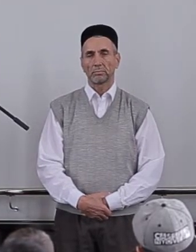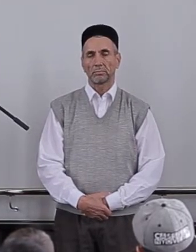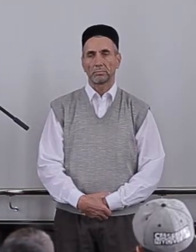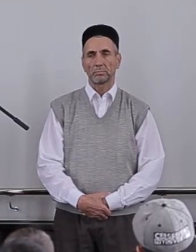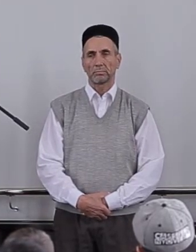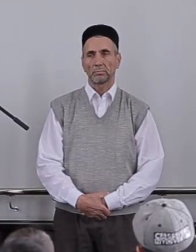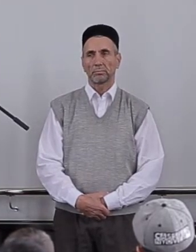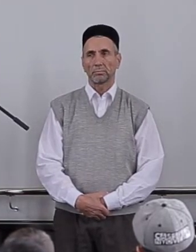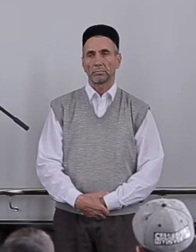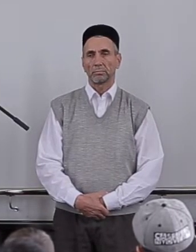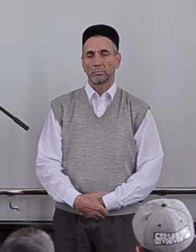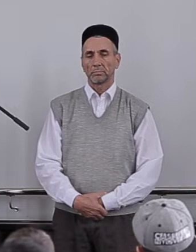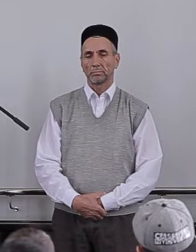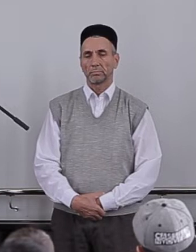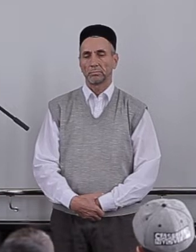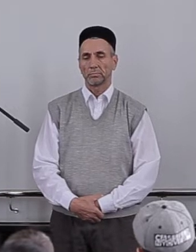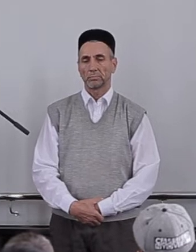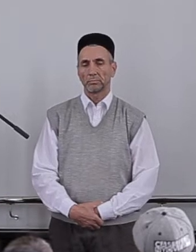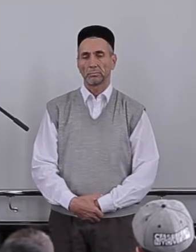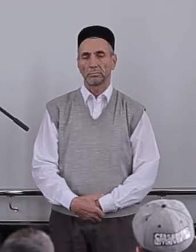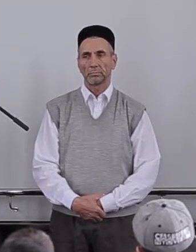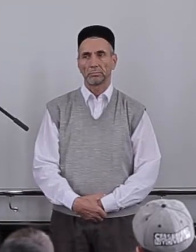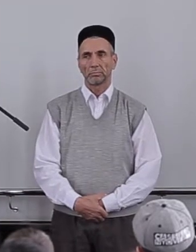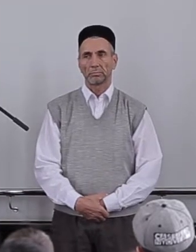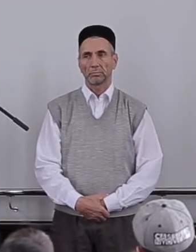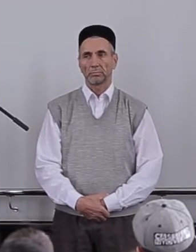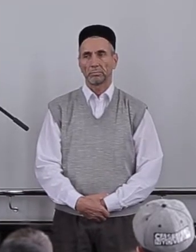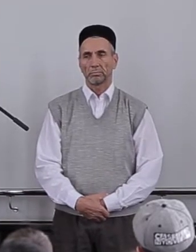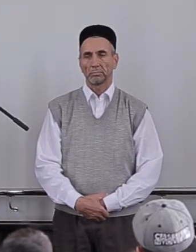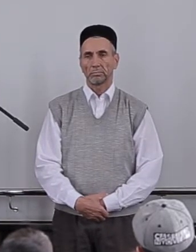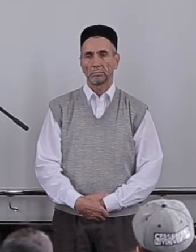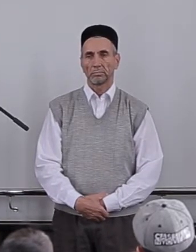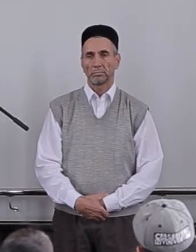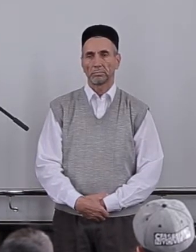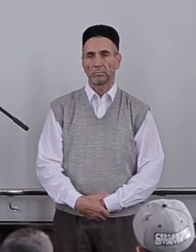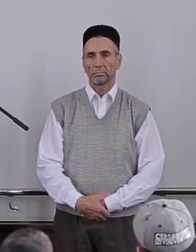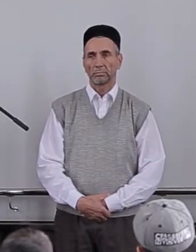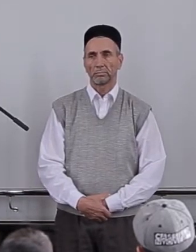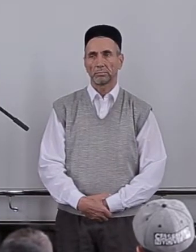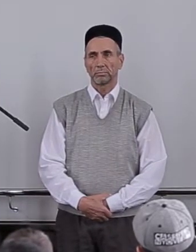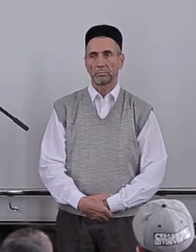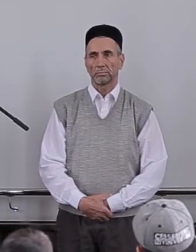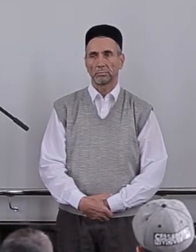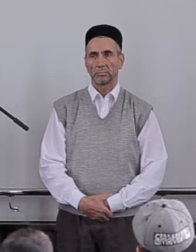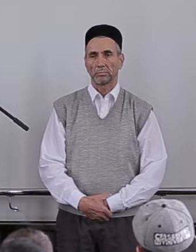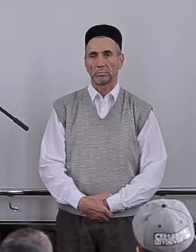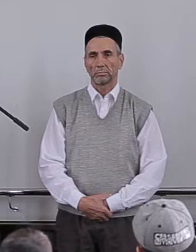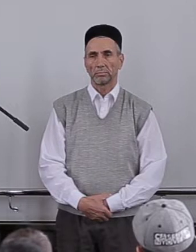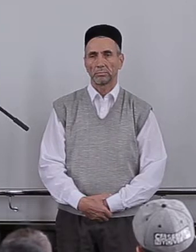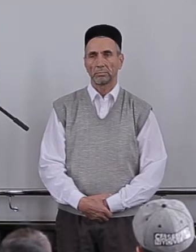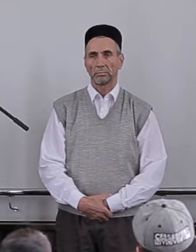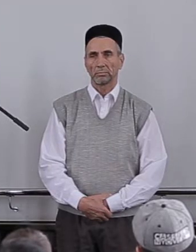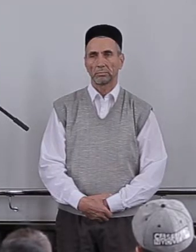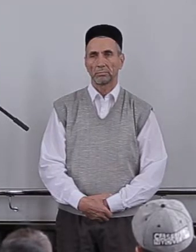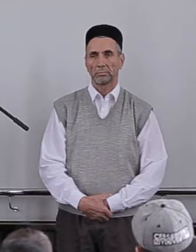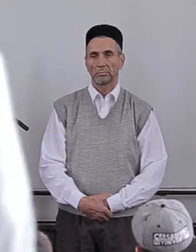عبده ورسوله. يا أيها الذين آمنوا اتقوا الله حق تقاته ولا تموتن